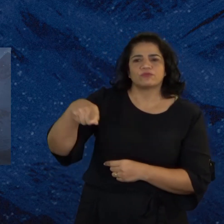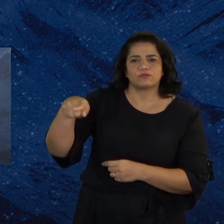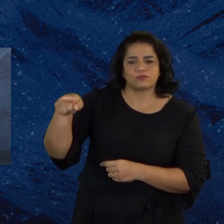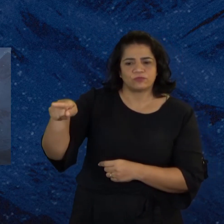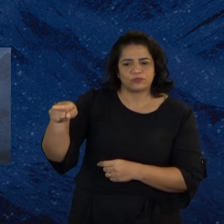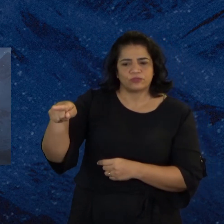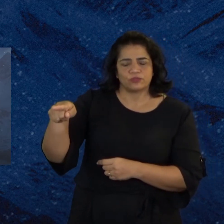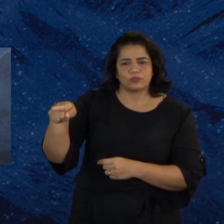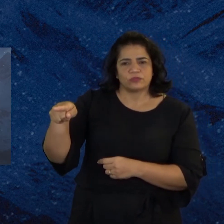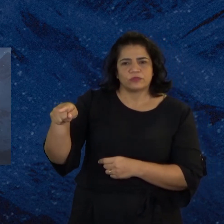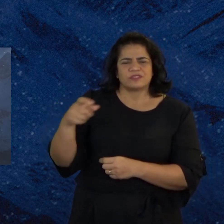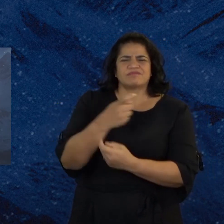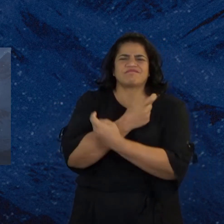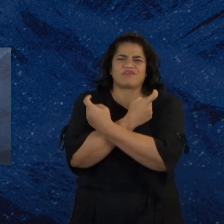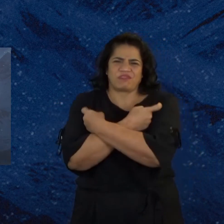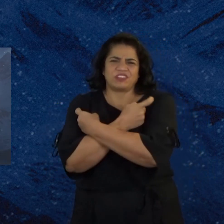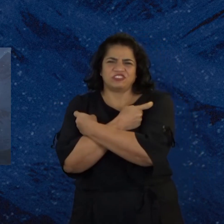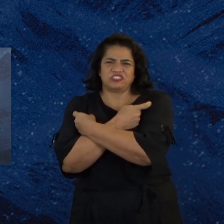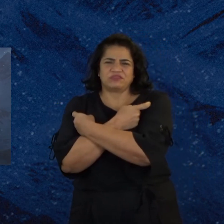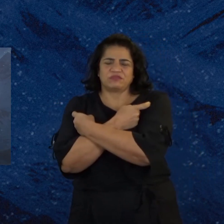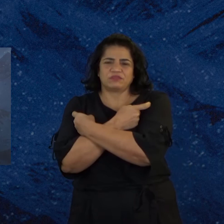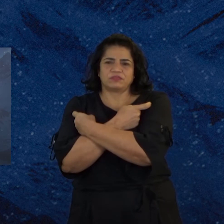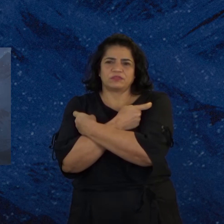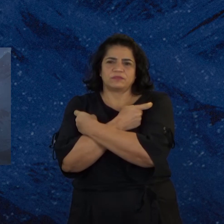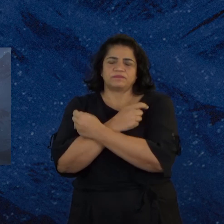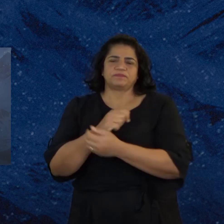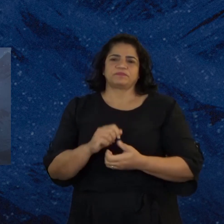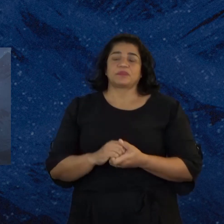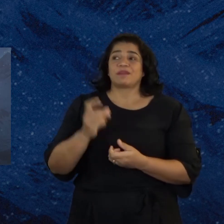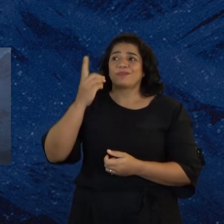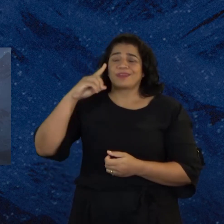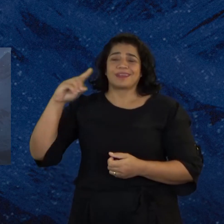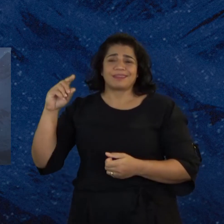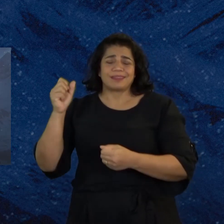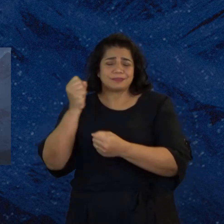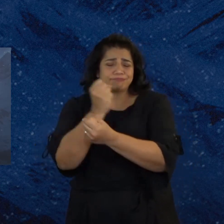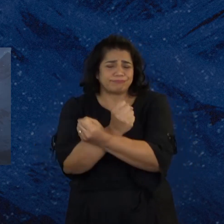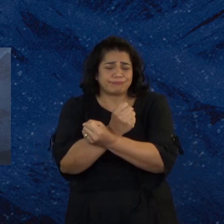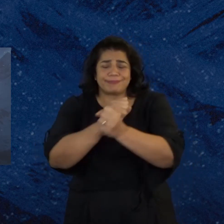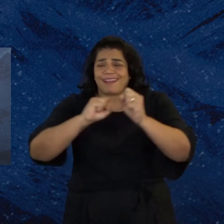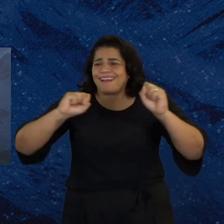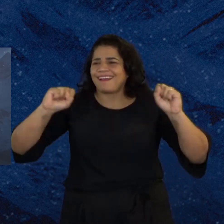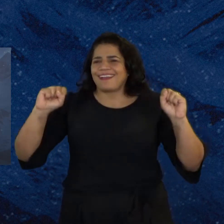para Deus libertou o povo, resgatou o povo que estava no